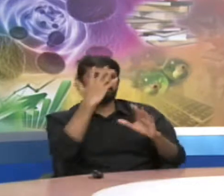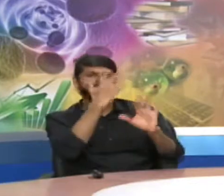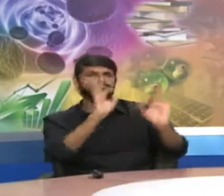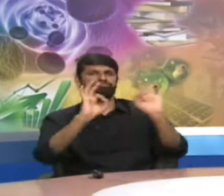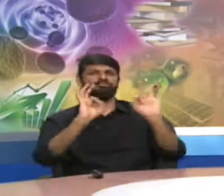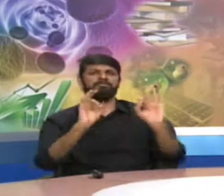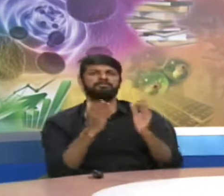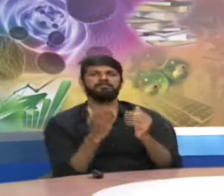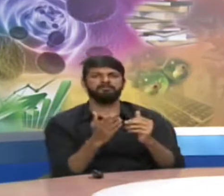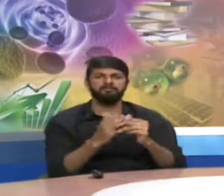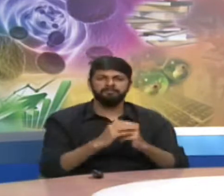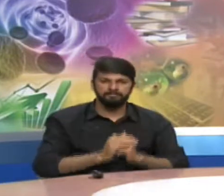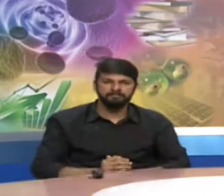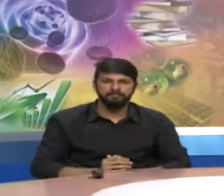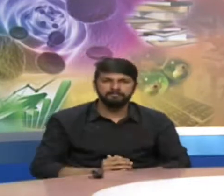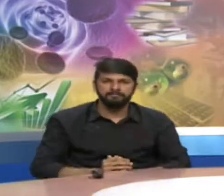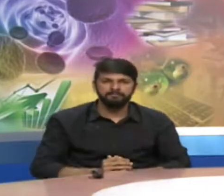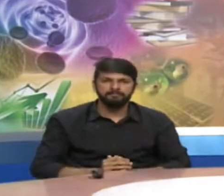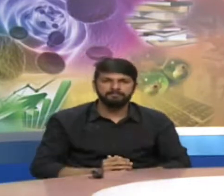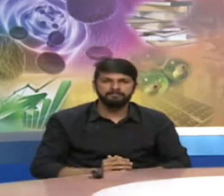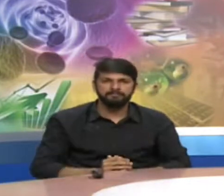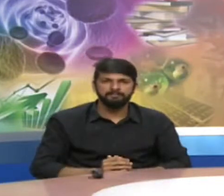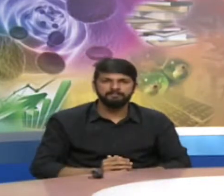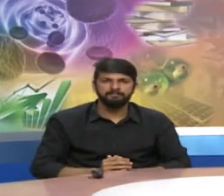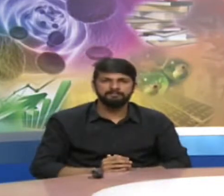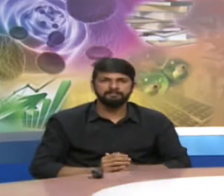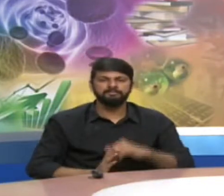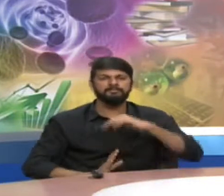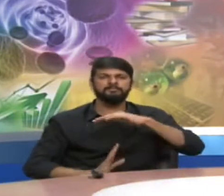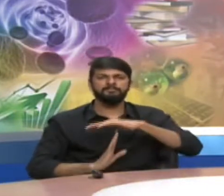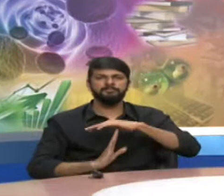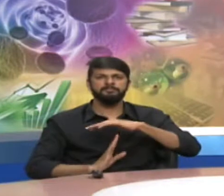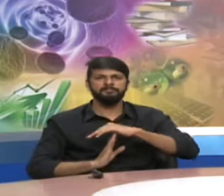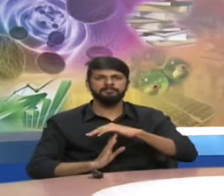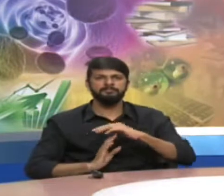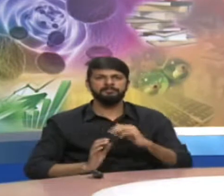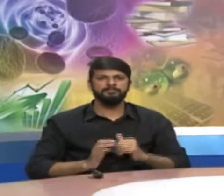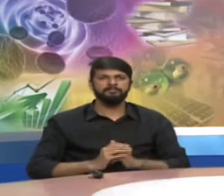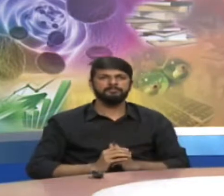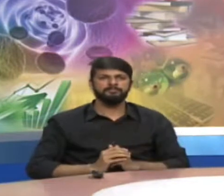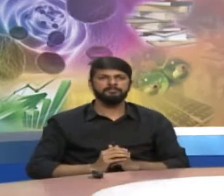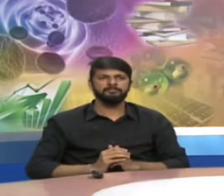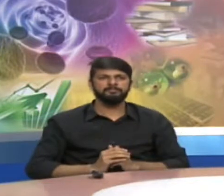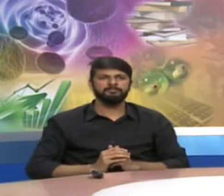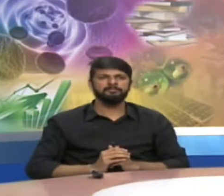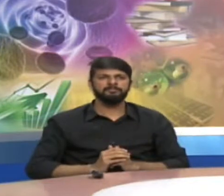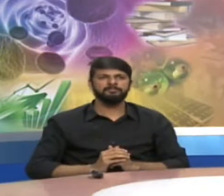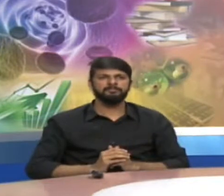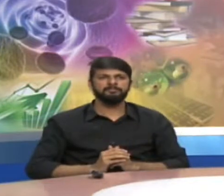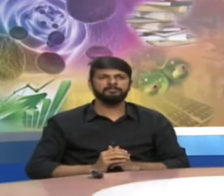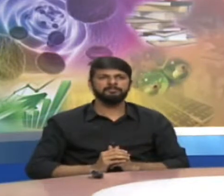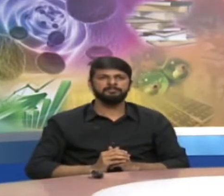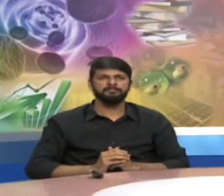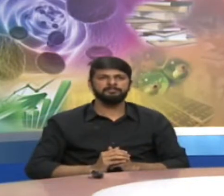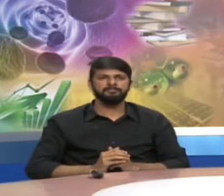of clarity and perfection. Now we would like to take a break.